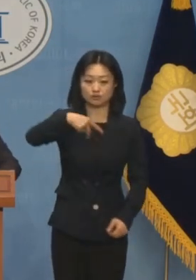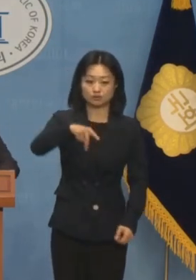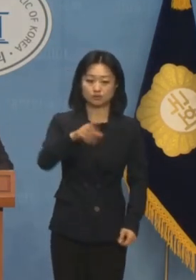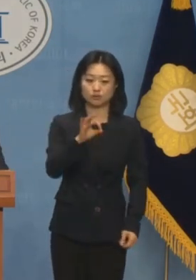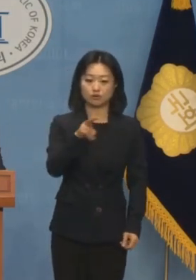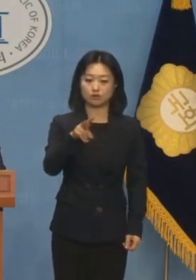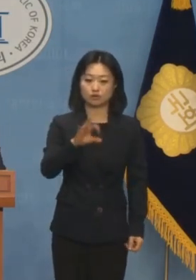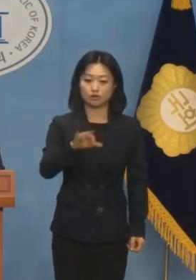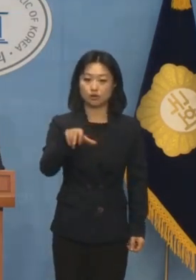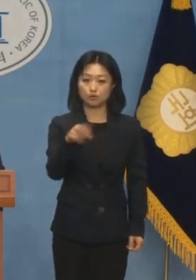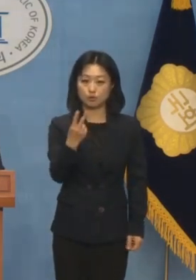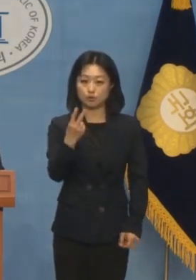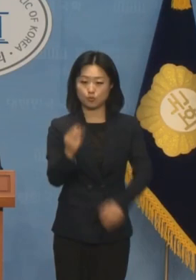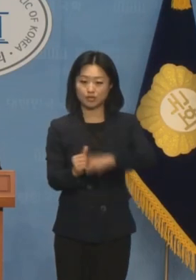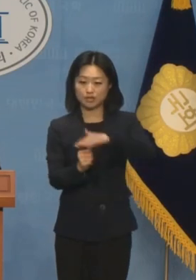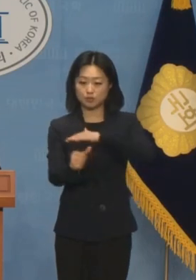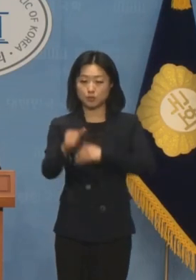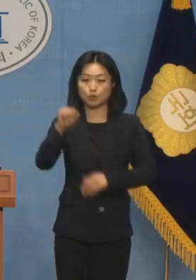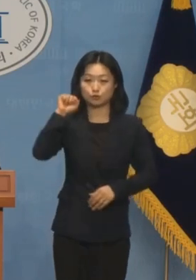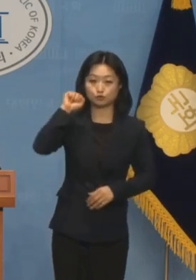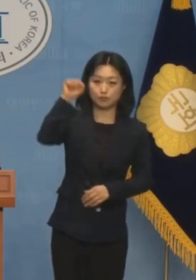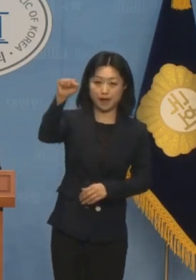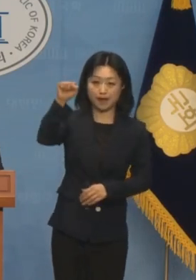이번에 꼭 원내대표 출마해서